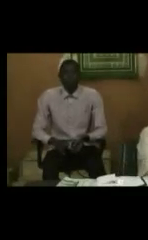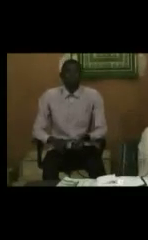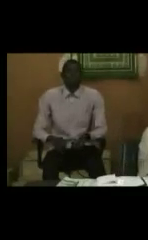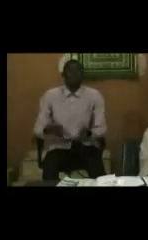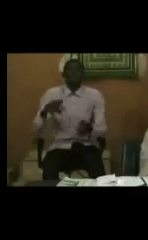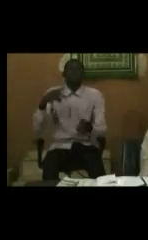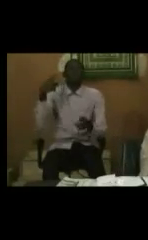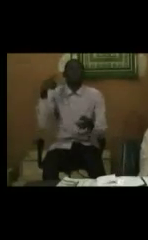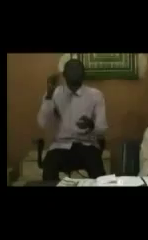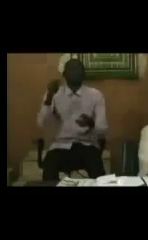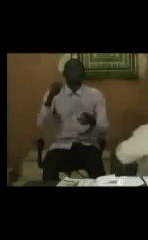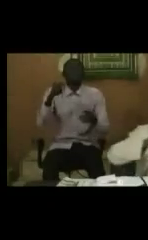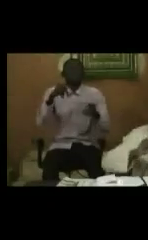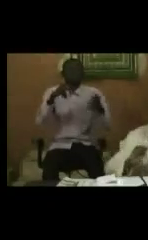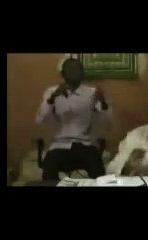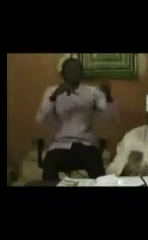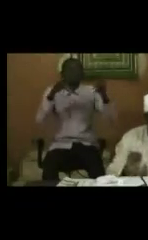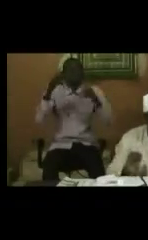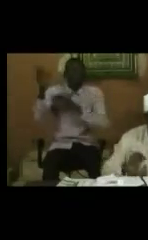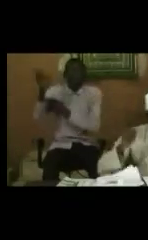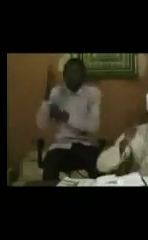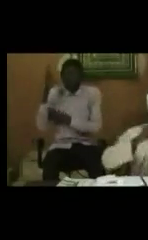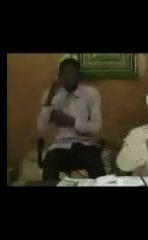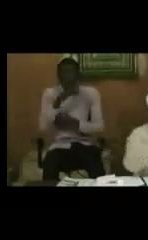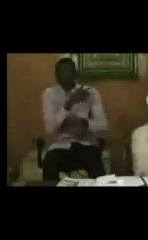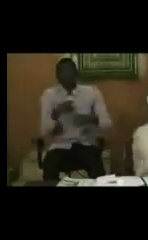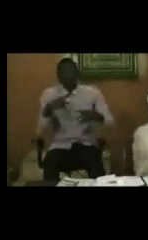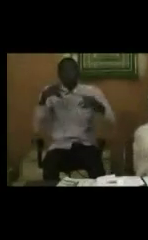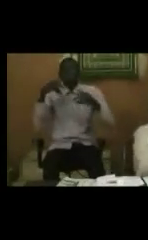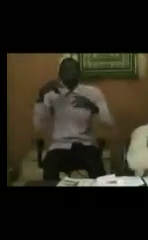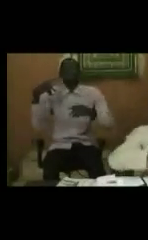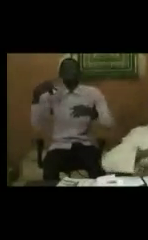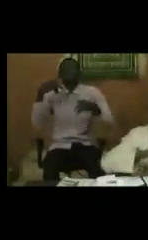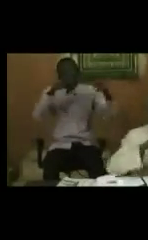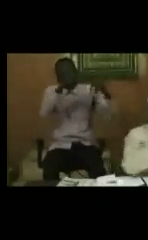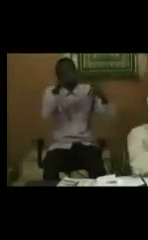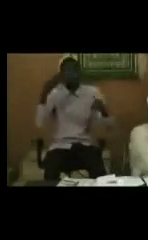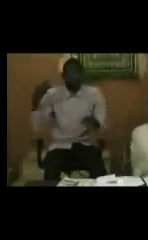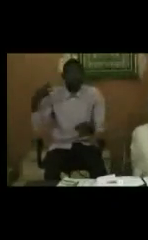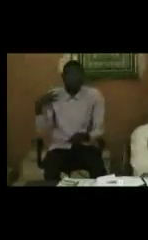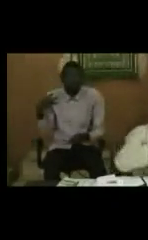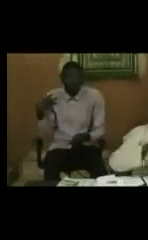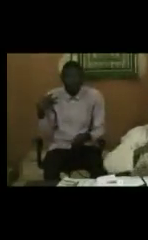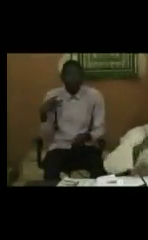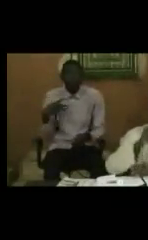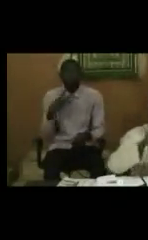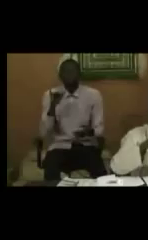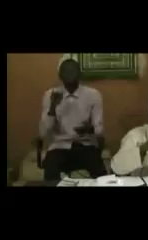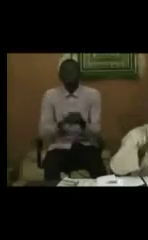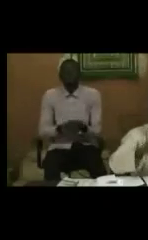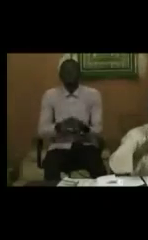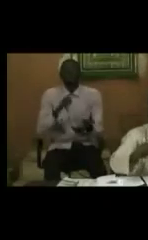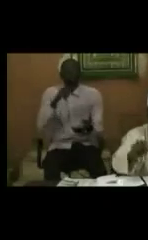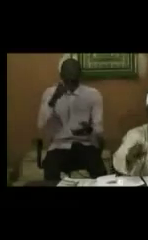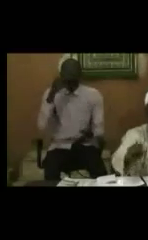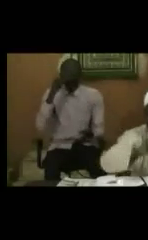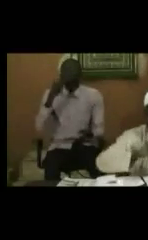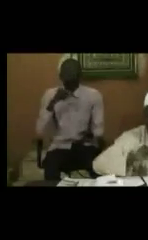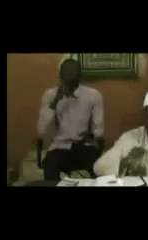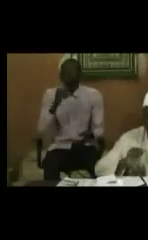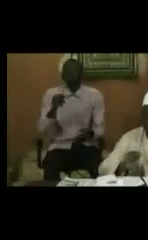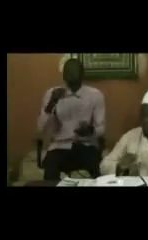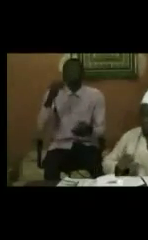lati teketekete o fa ina harijisun egbini o min amali